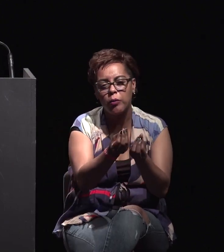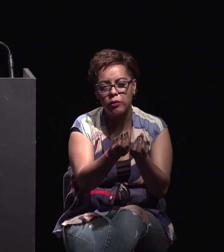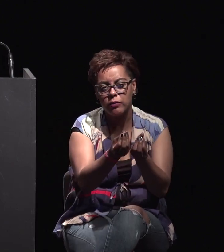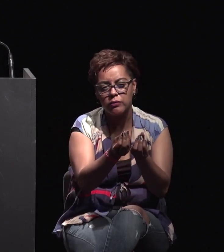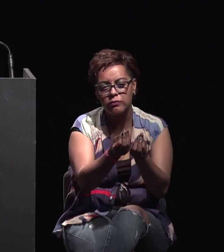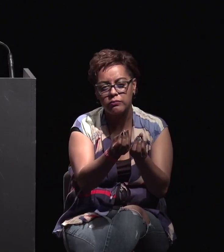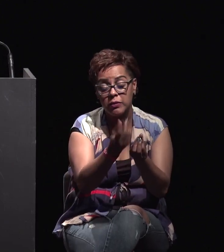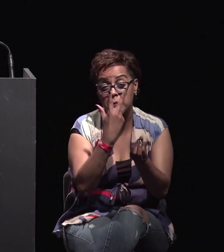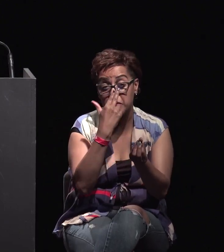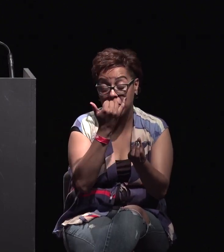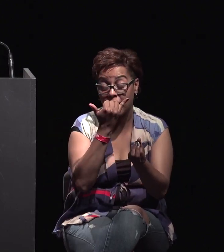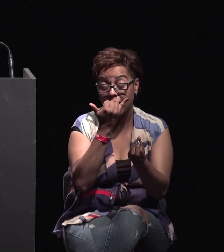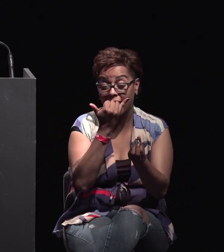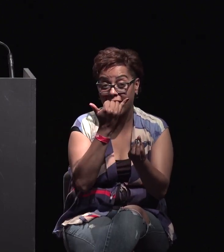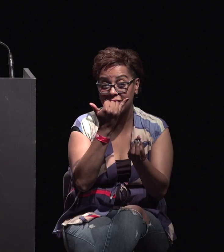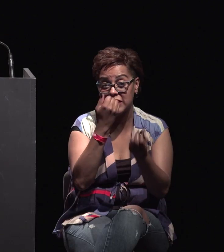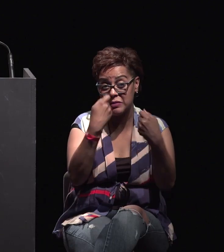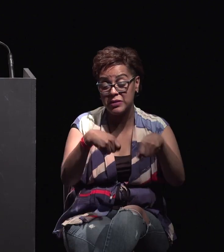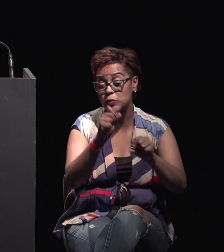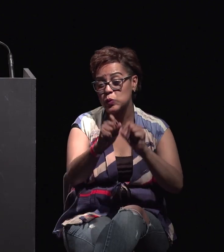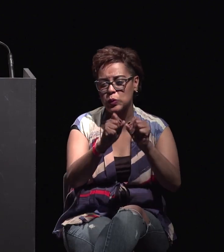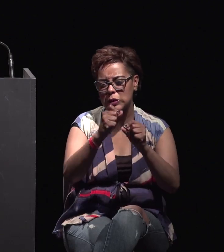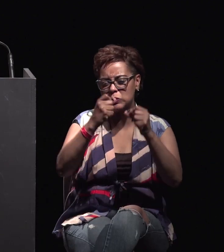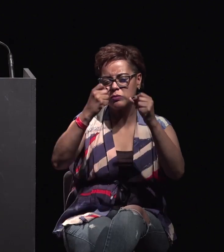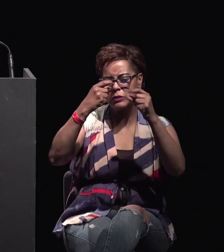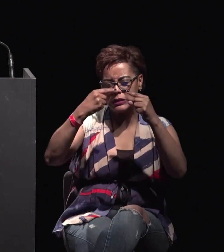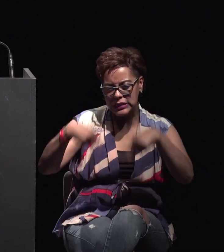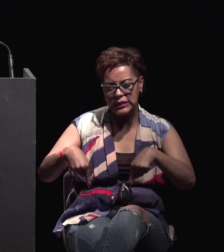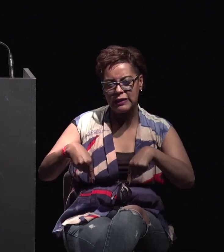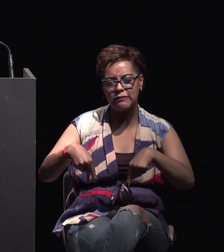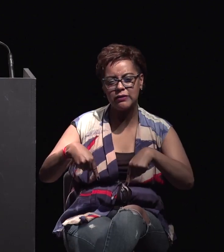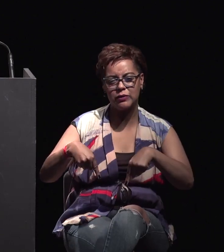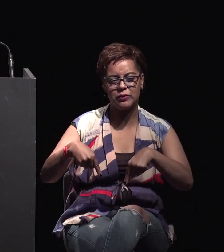grande desafio, que a gente consiga